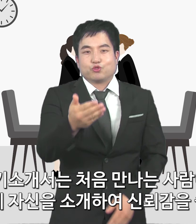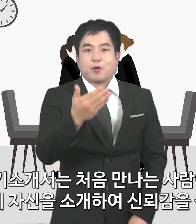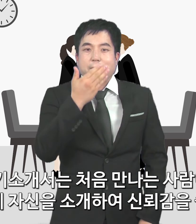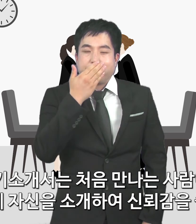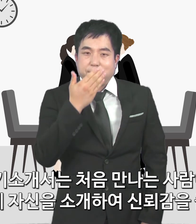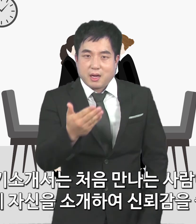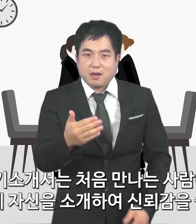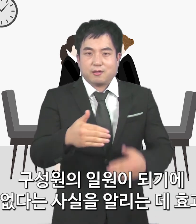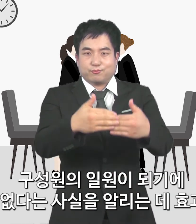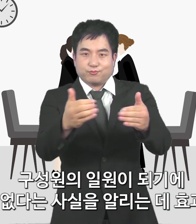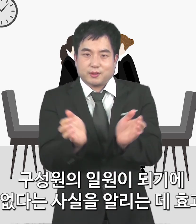있고